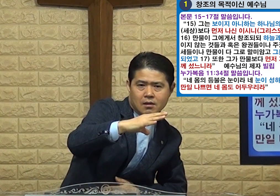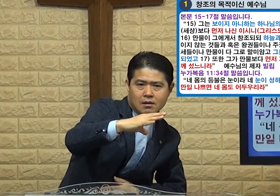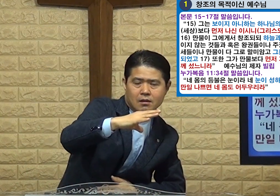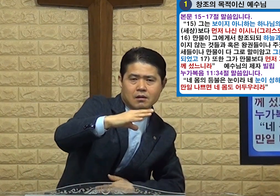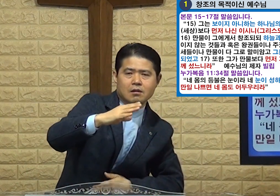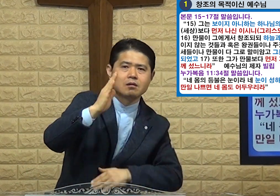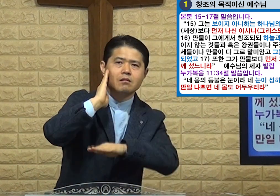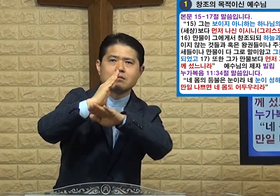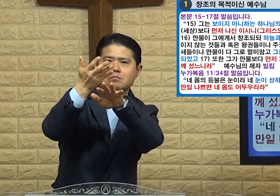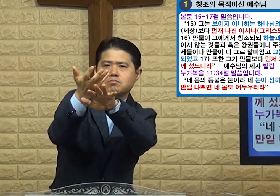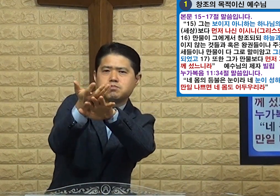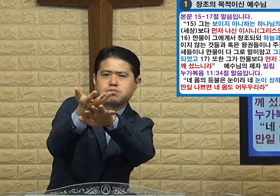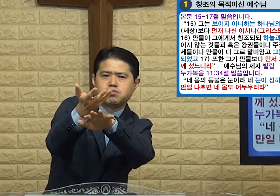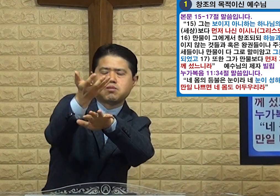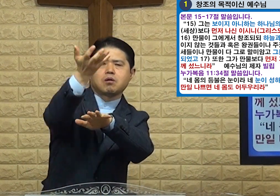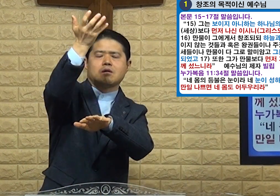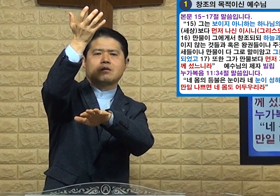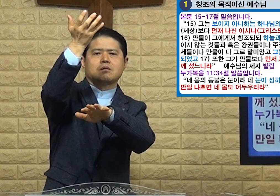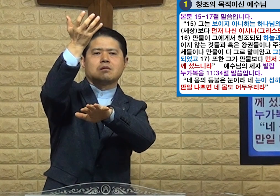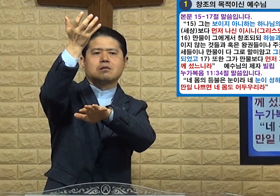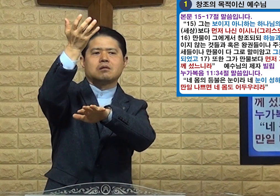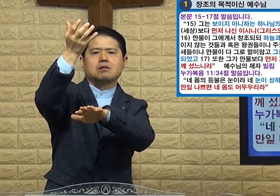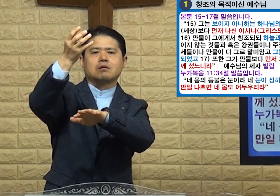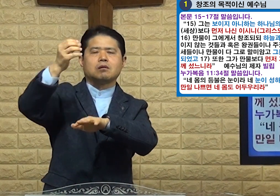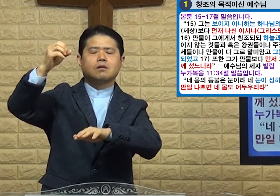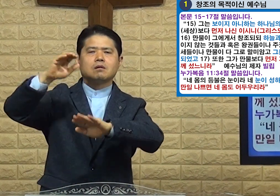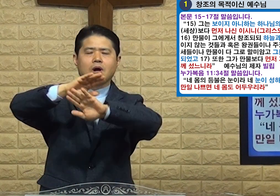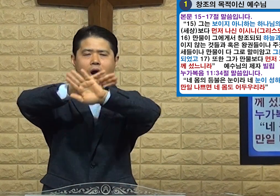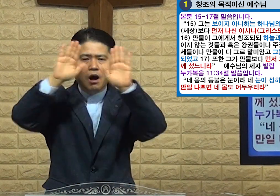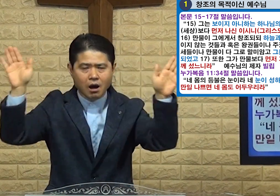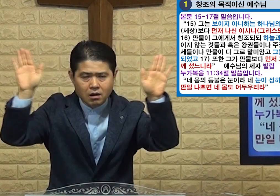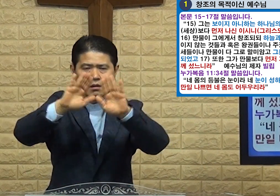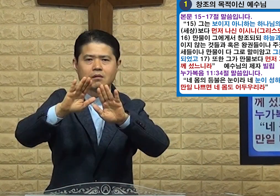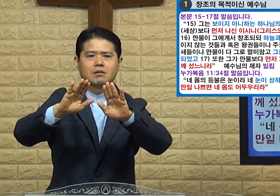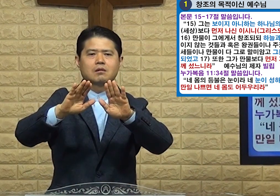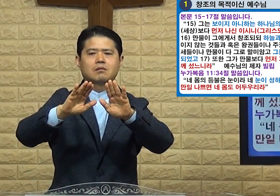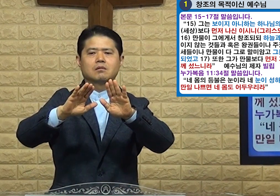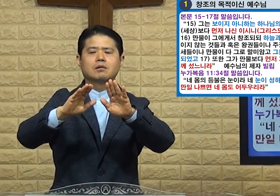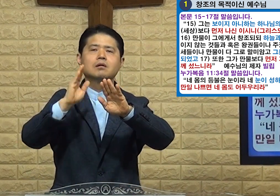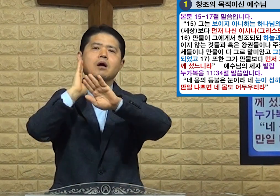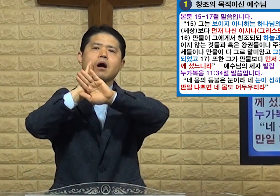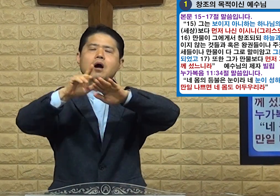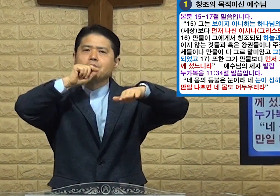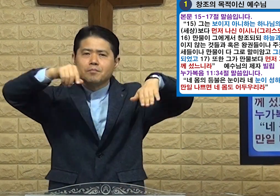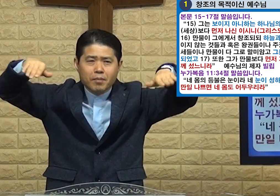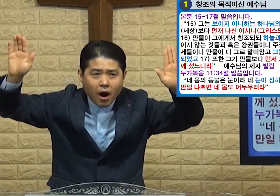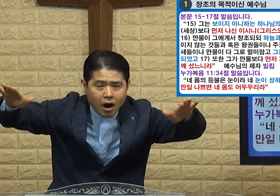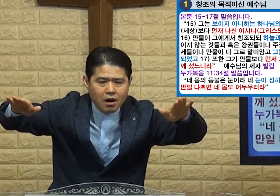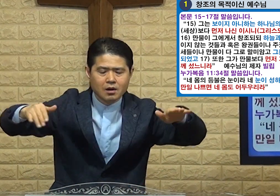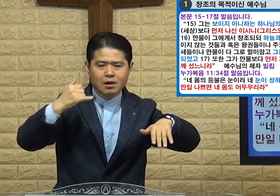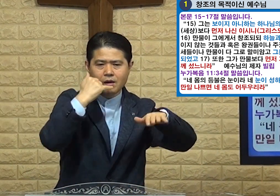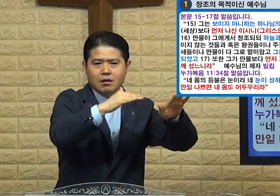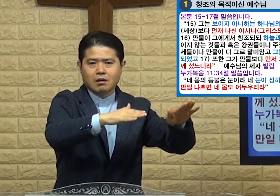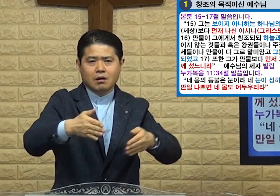창조되면서 이 빛과 또 하늘, 궁창, 낮과 밤, 그리고 이